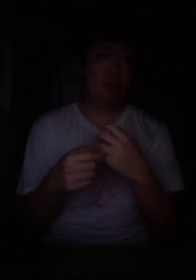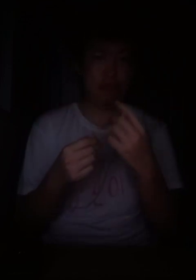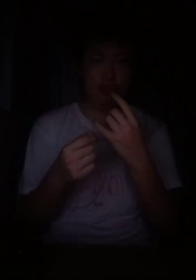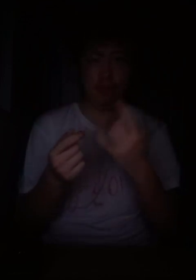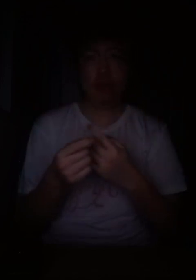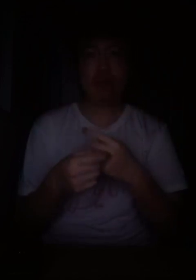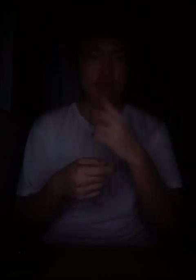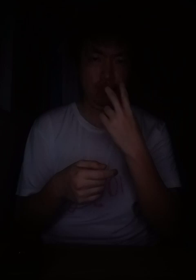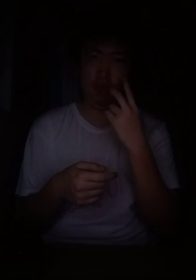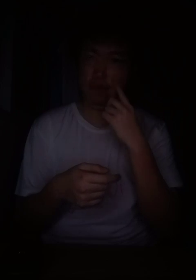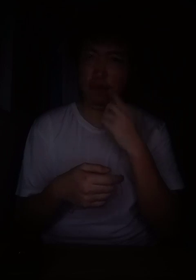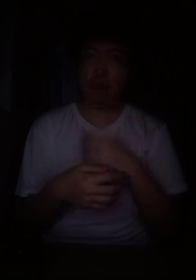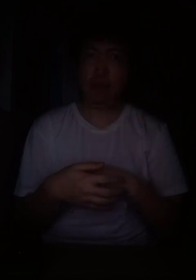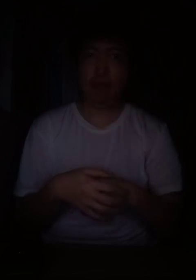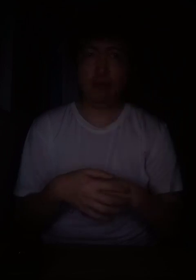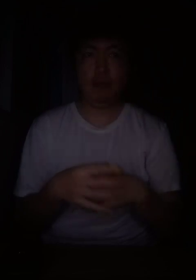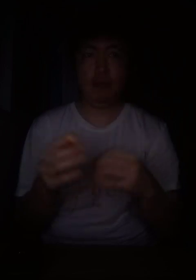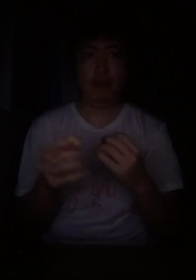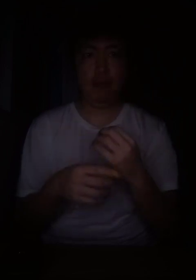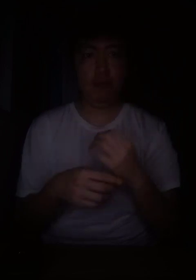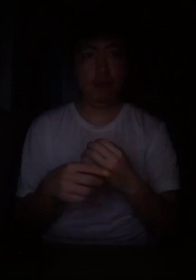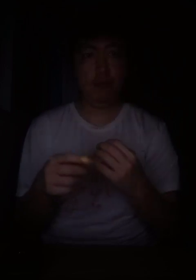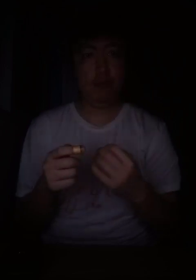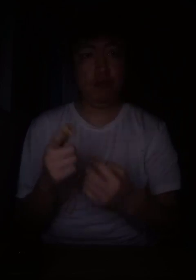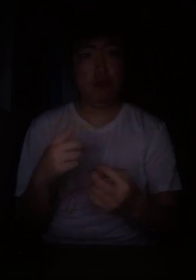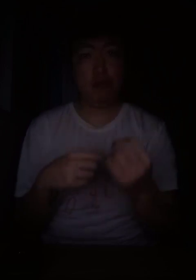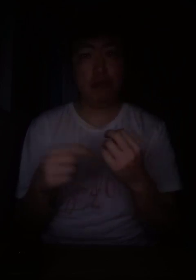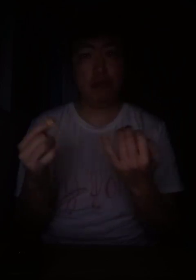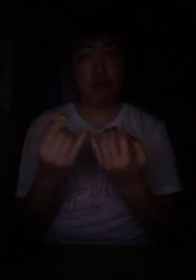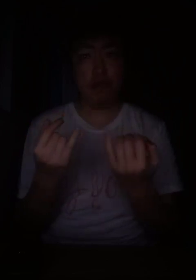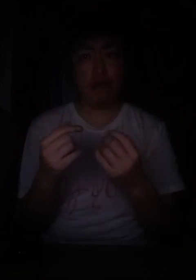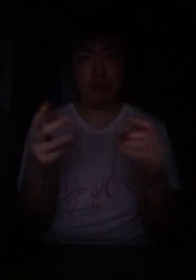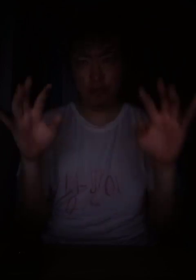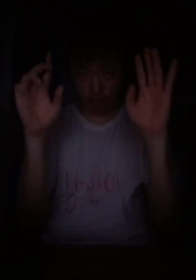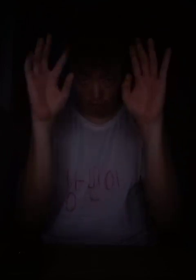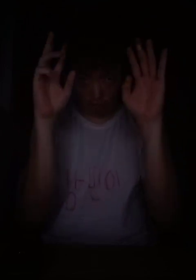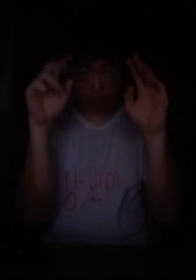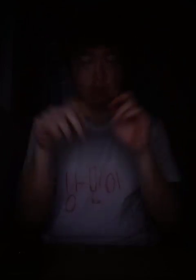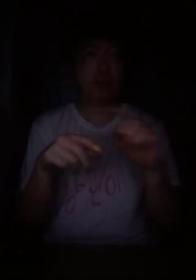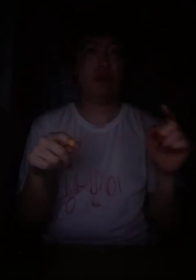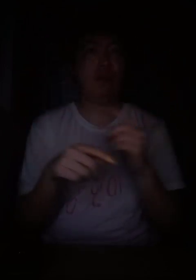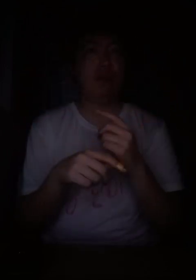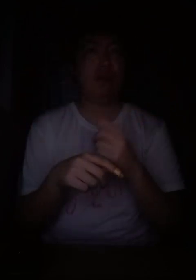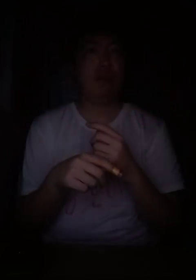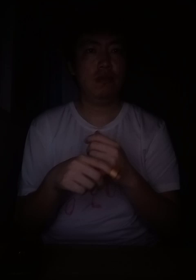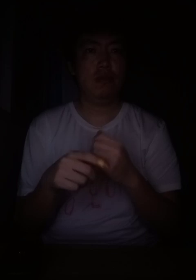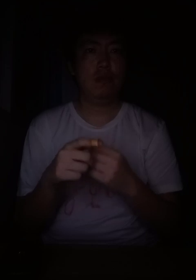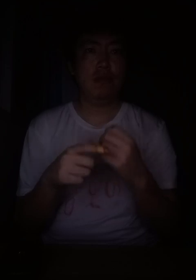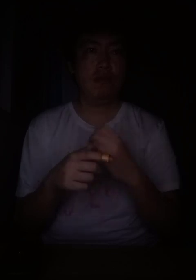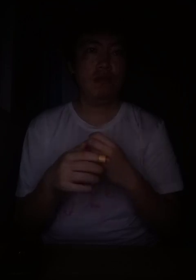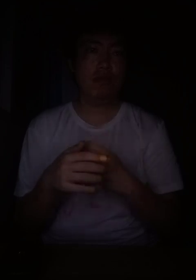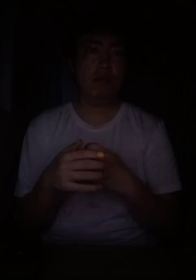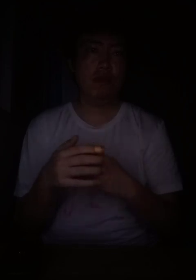있었고요. 물론 아직 사람과 함께 할 수 있는지는 적응할 수 있는지는 더